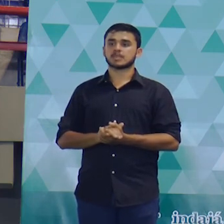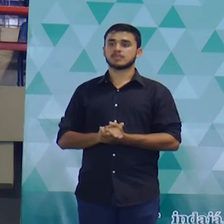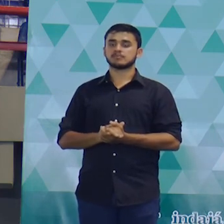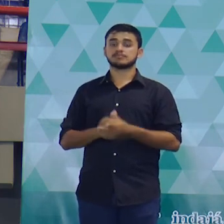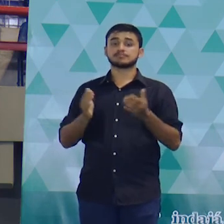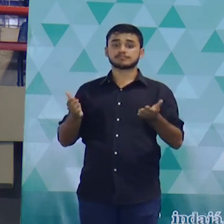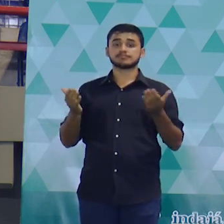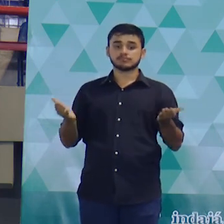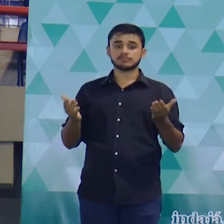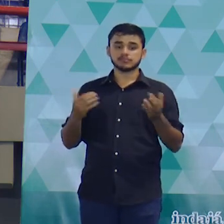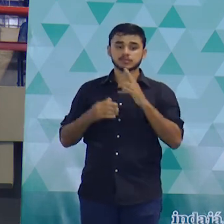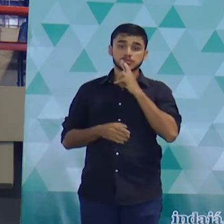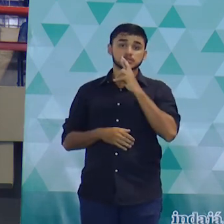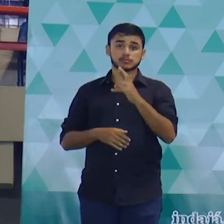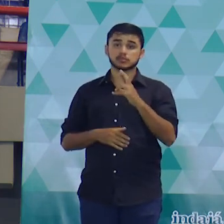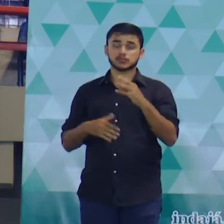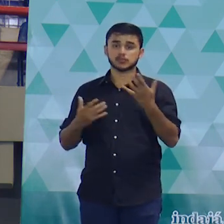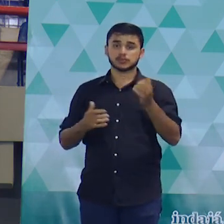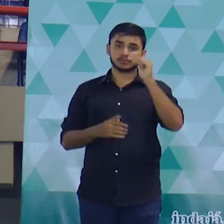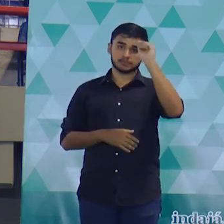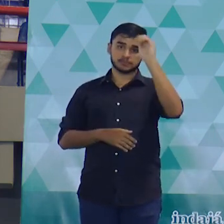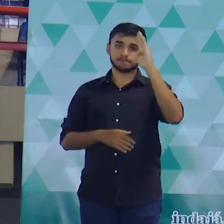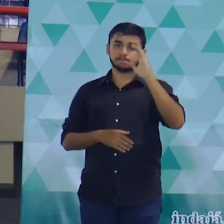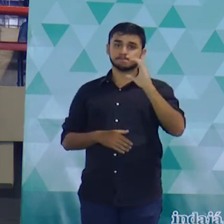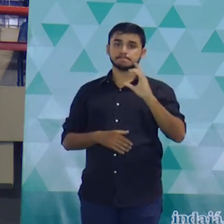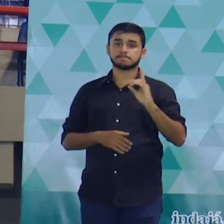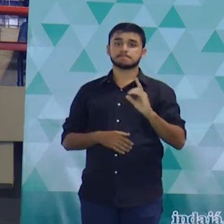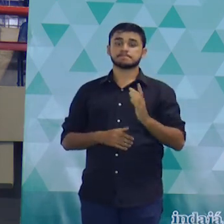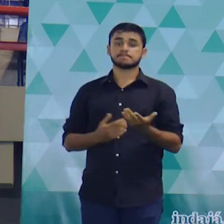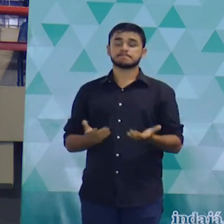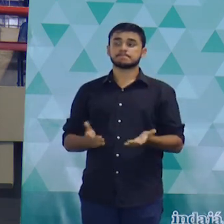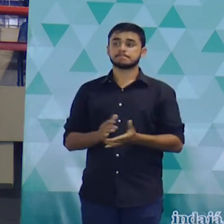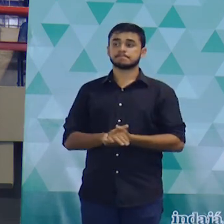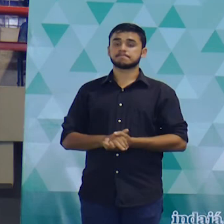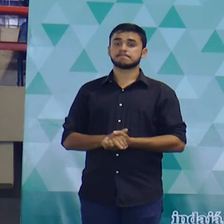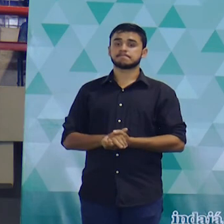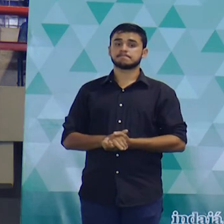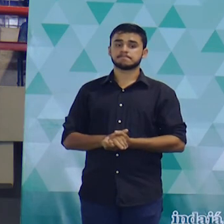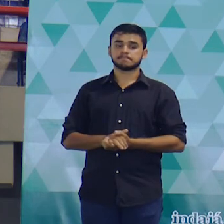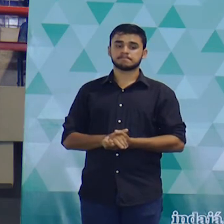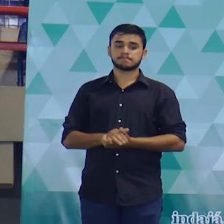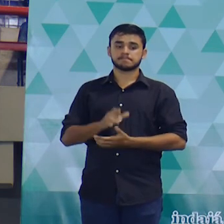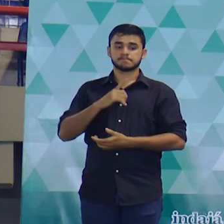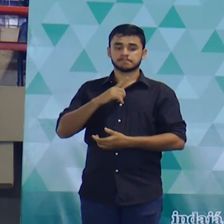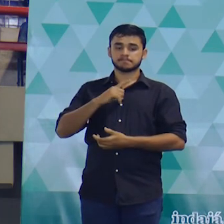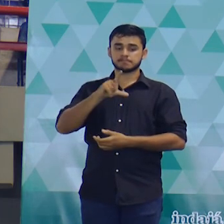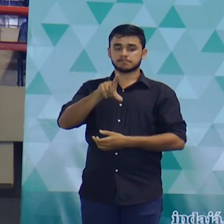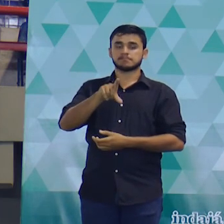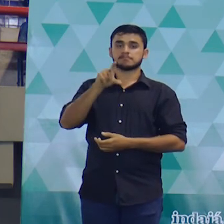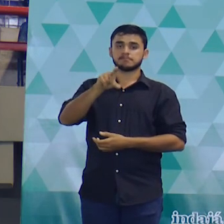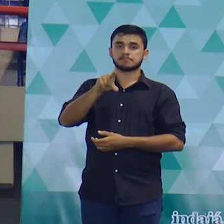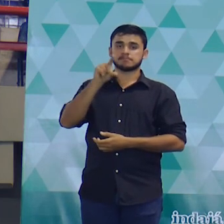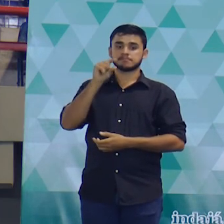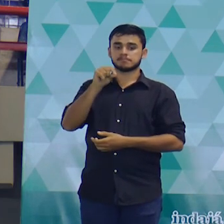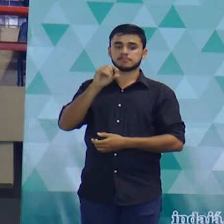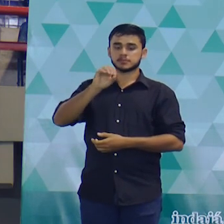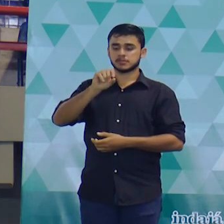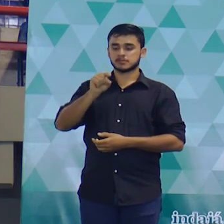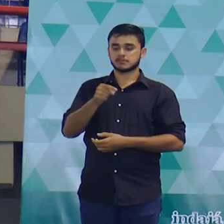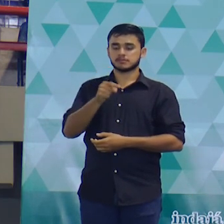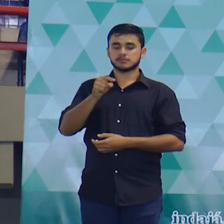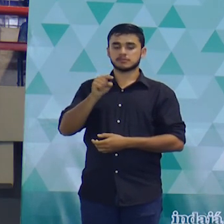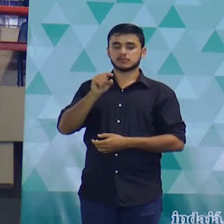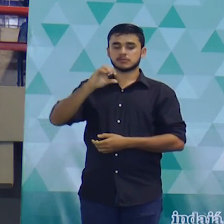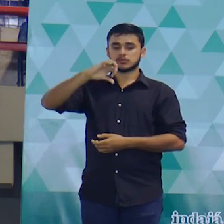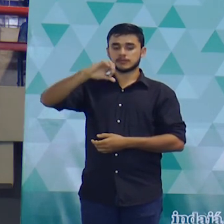Então, resposta para essa questão, 0,97 miligramas. E você marque aí a letra